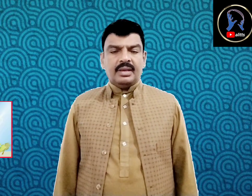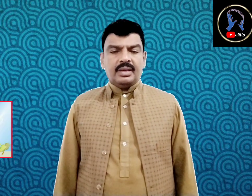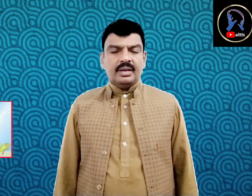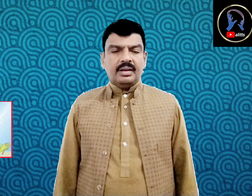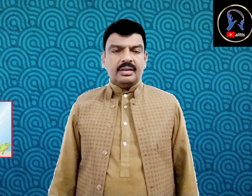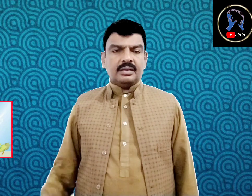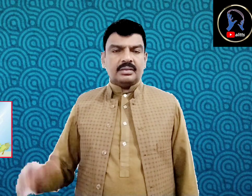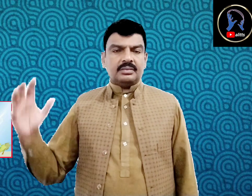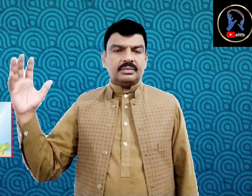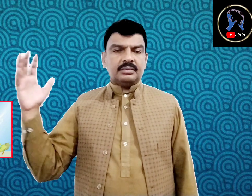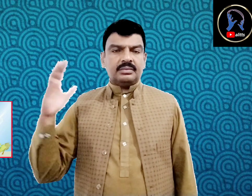एयर।